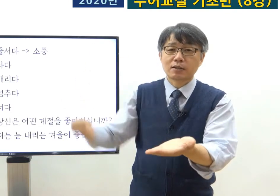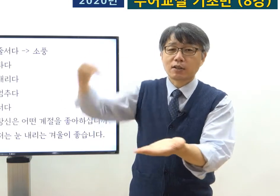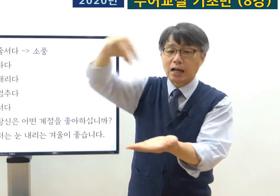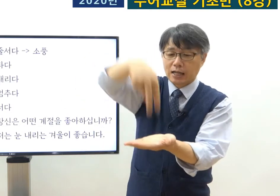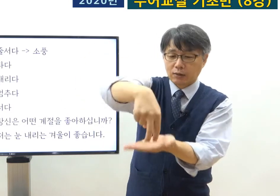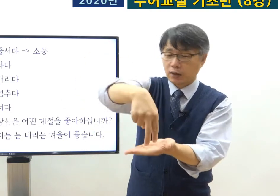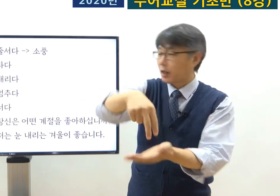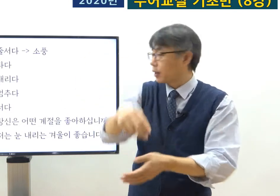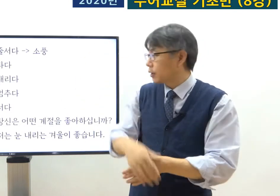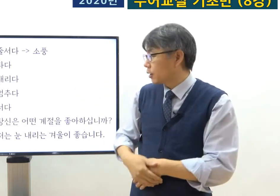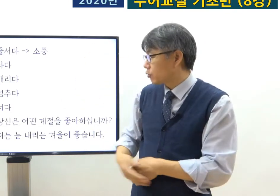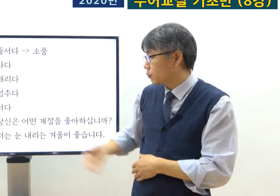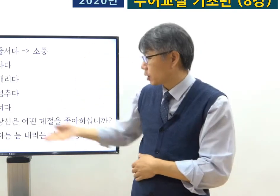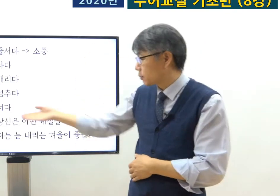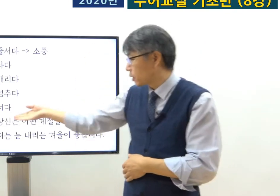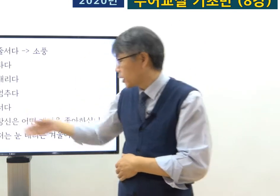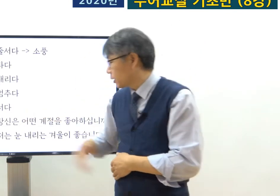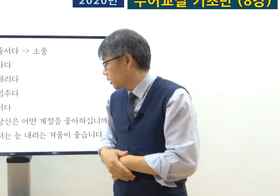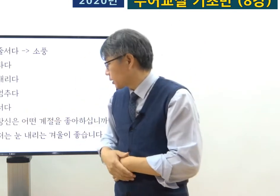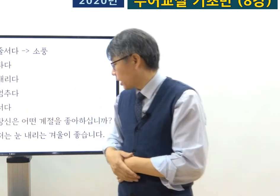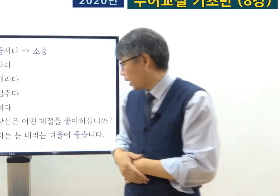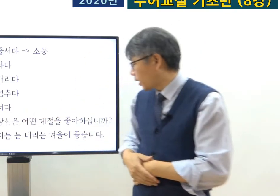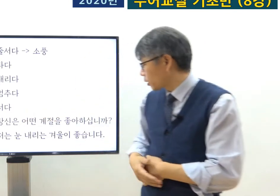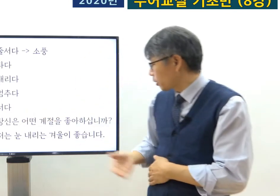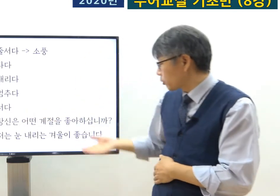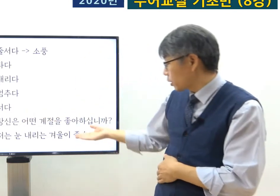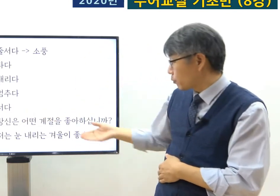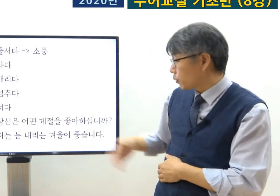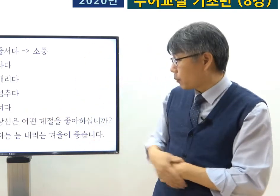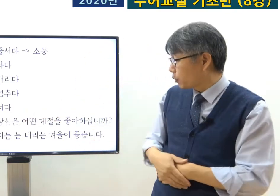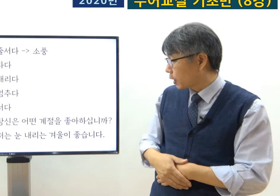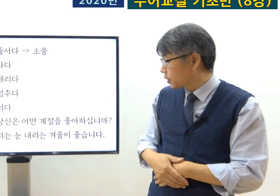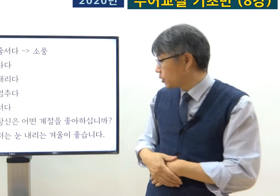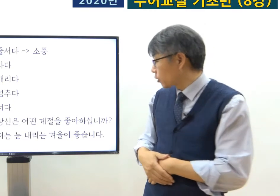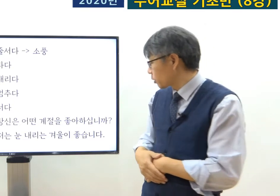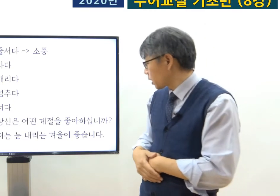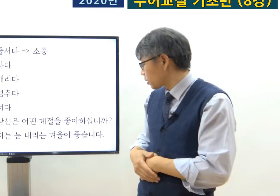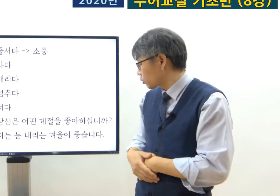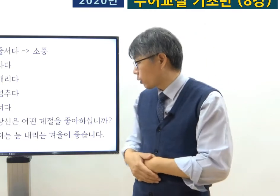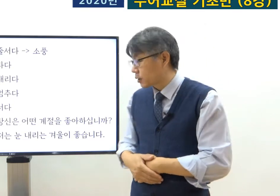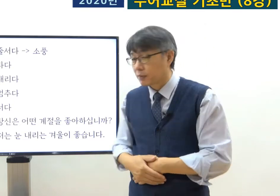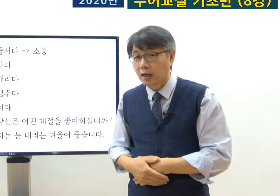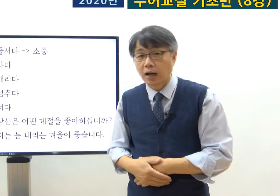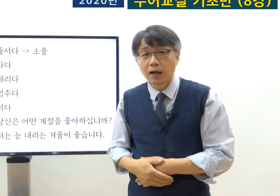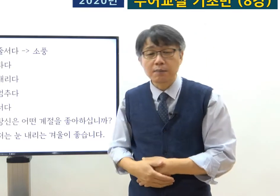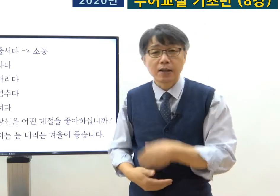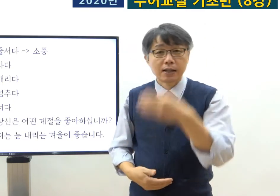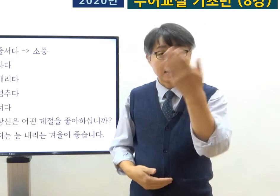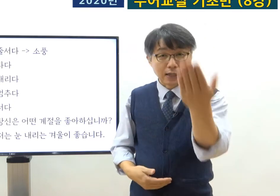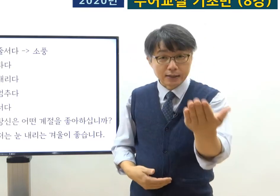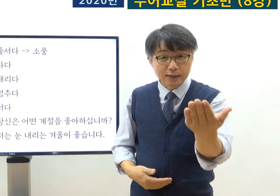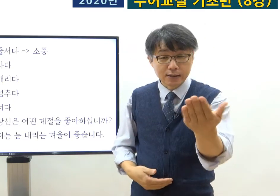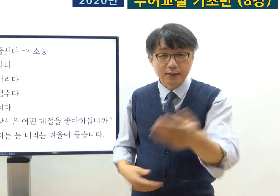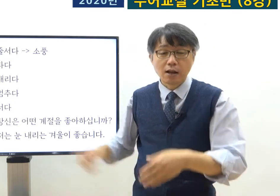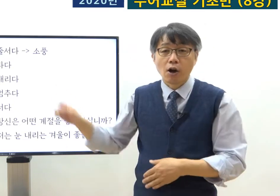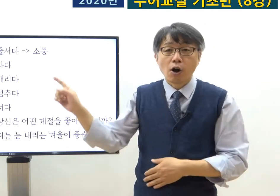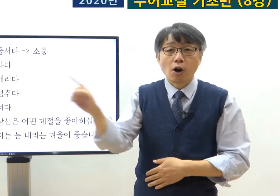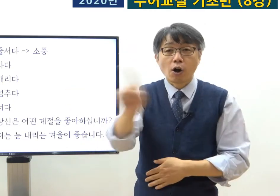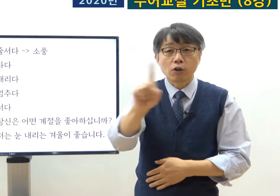서다 이렇게 해주시면 되겠습니다. 자, 그러면 이제 한번 당신은 어떤 계절을 좋아하십니까? 당신은